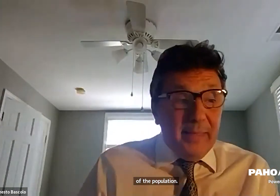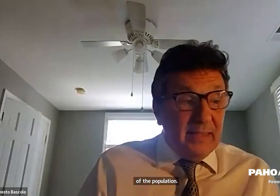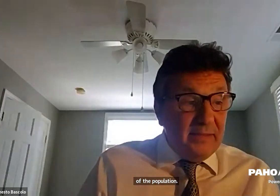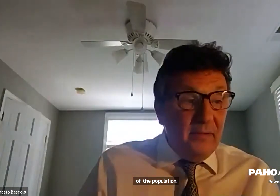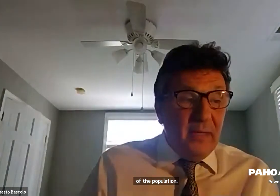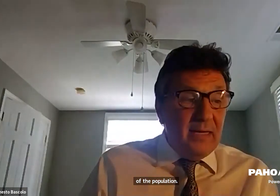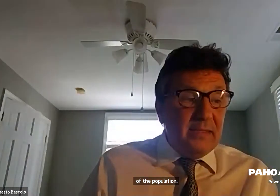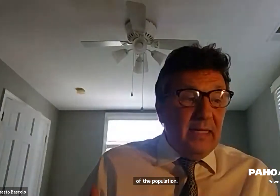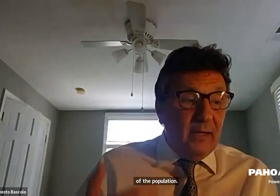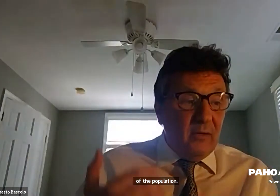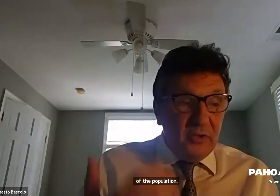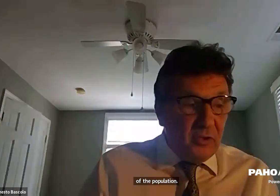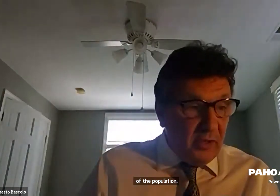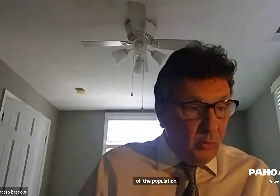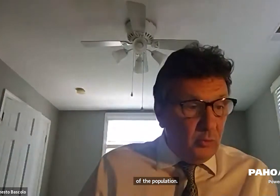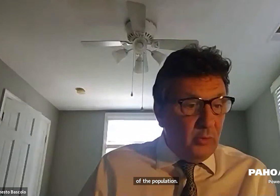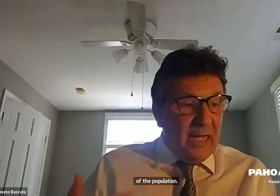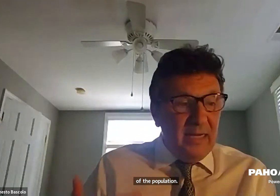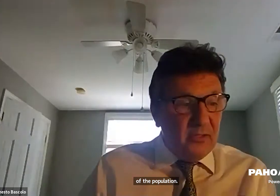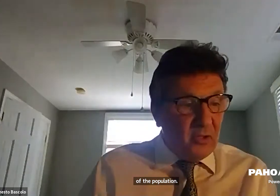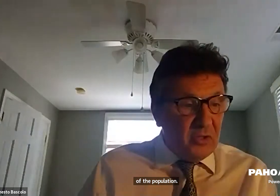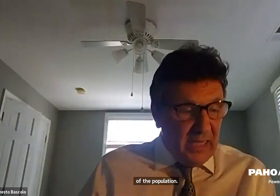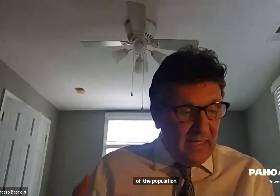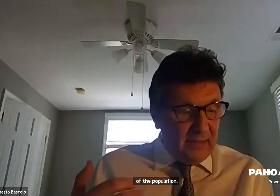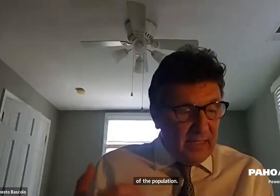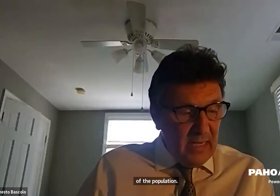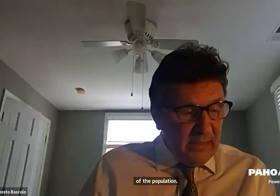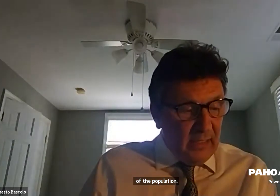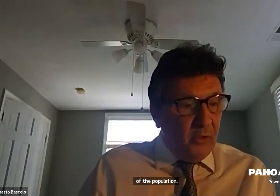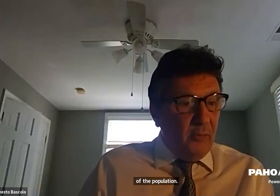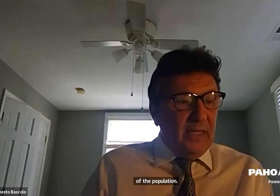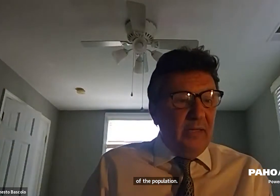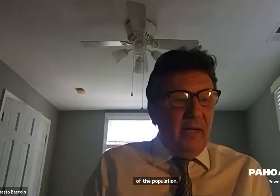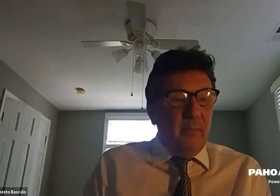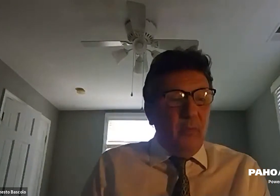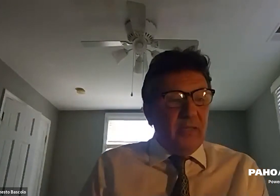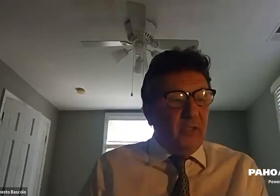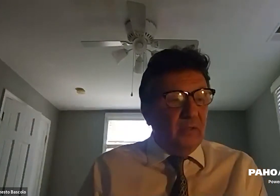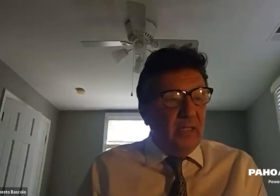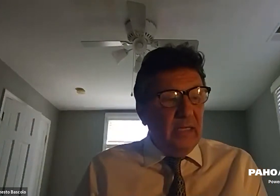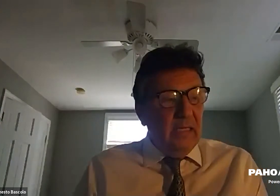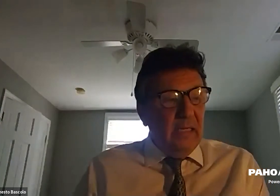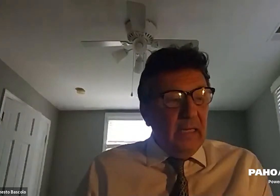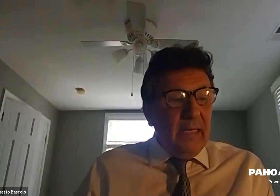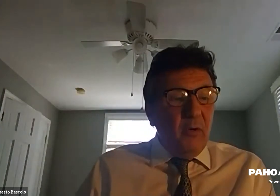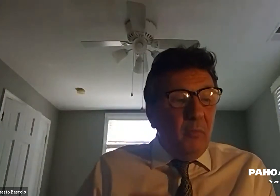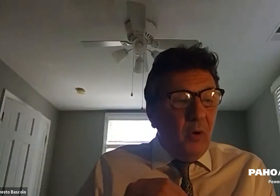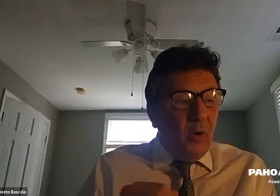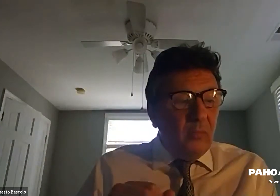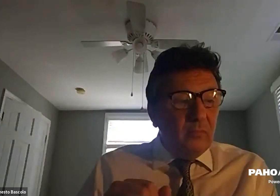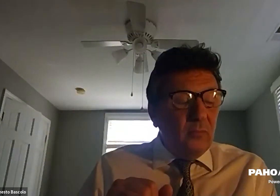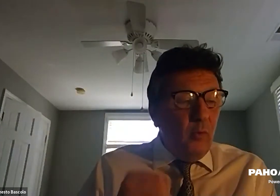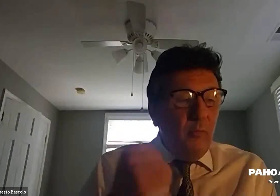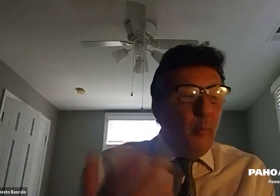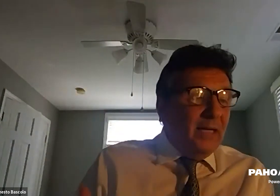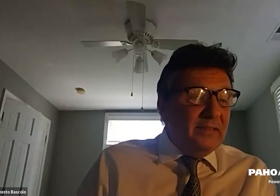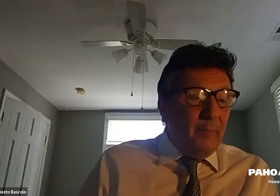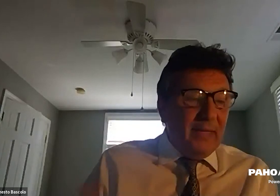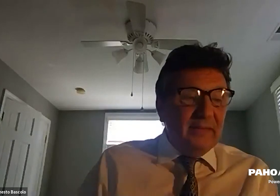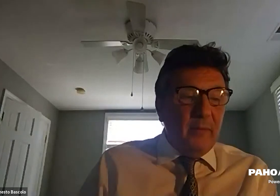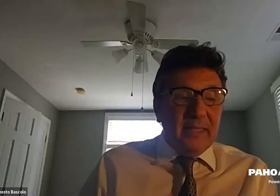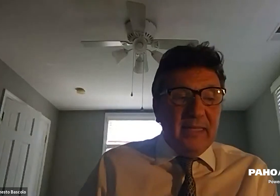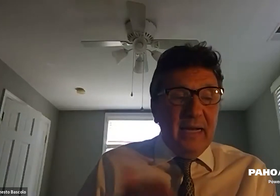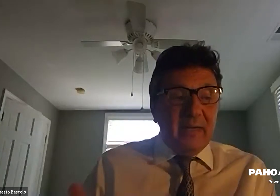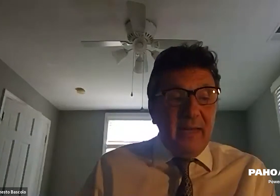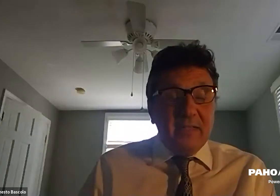A las expectativas y a las condiciones culturales, sociales y económicas de la población. Es como un puente